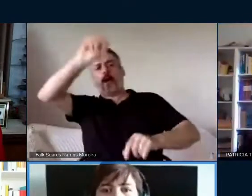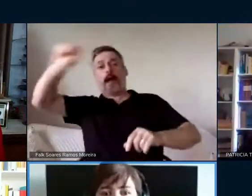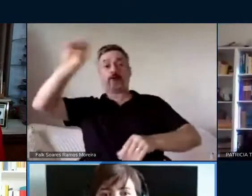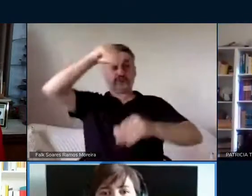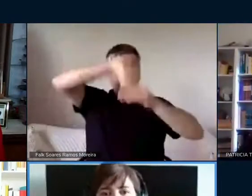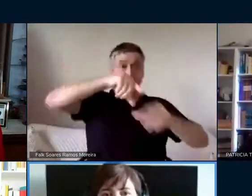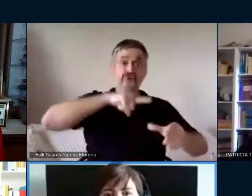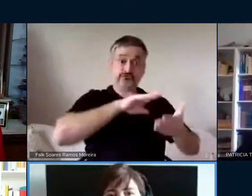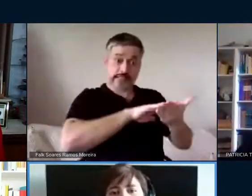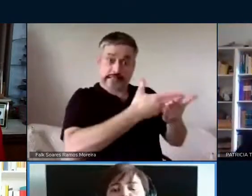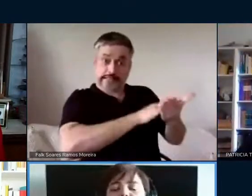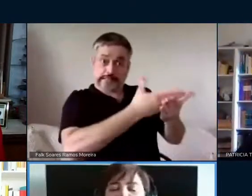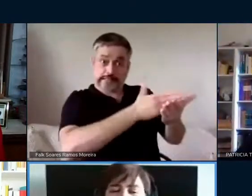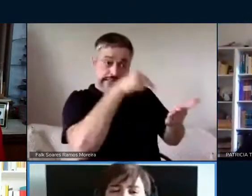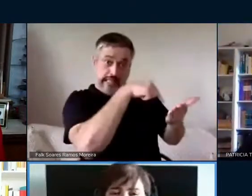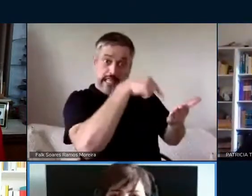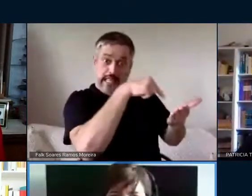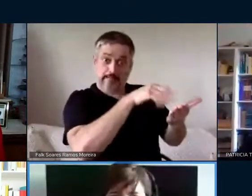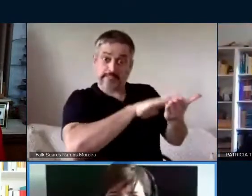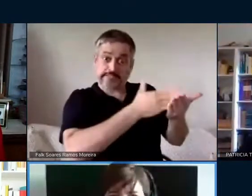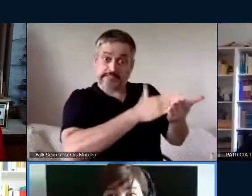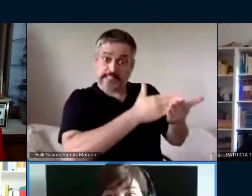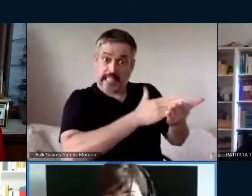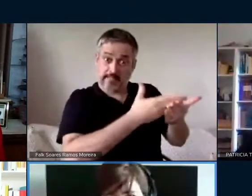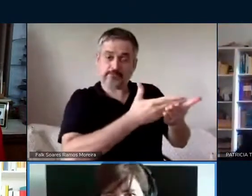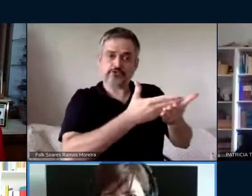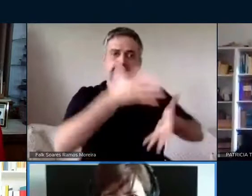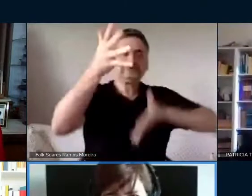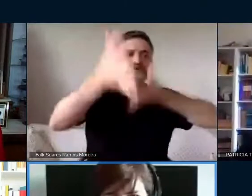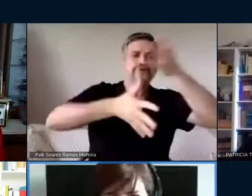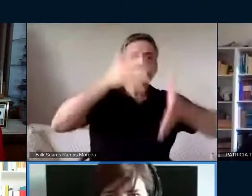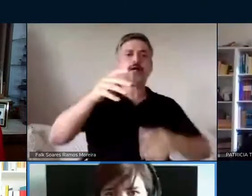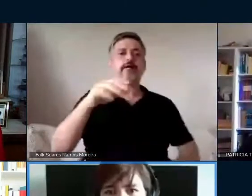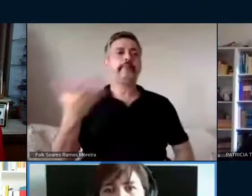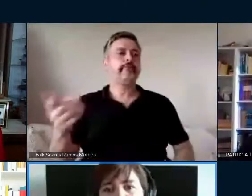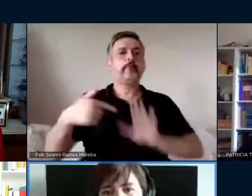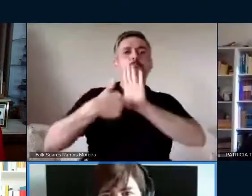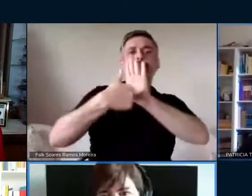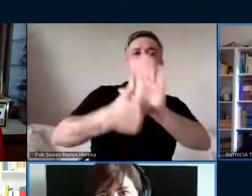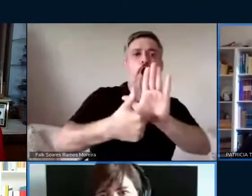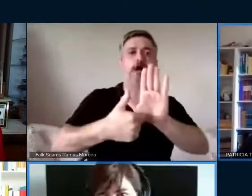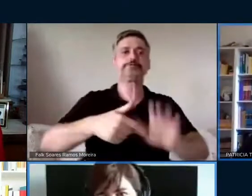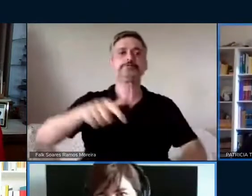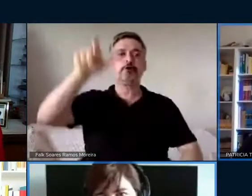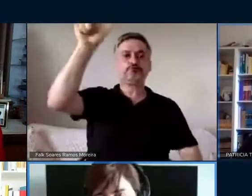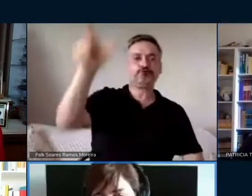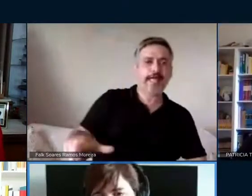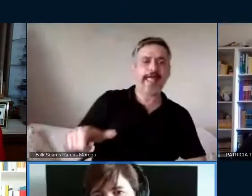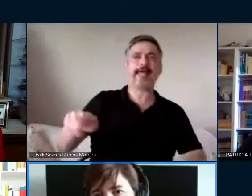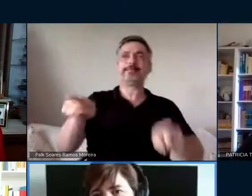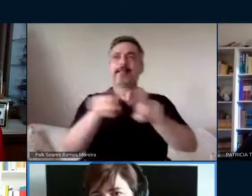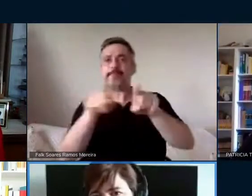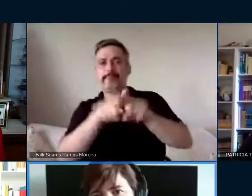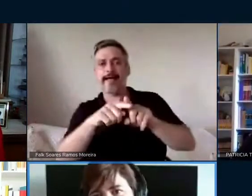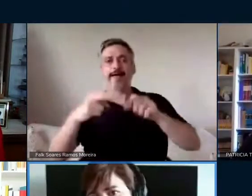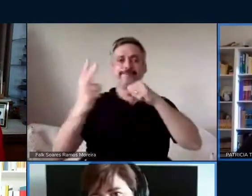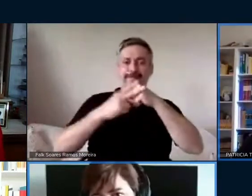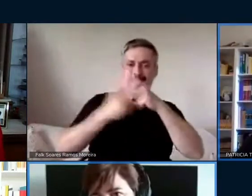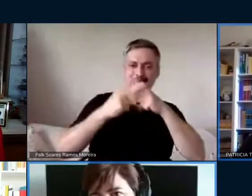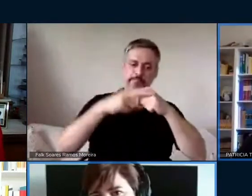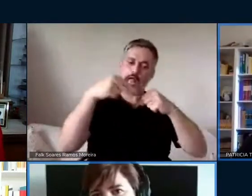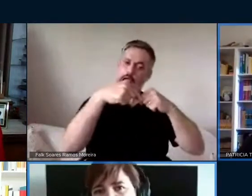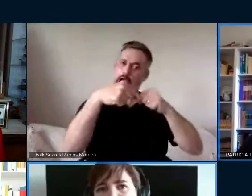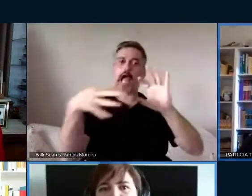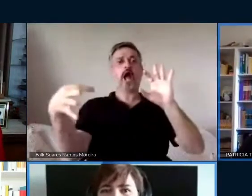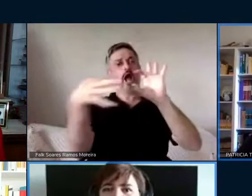Então, enquanto não passar por essa perspectiva da língua de sinais para uma língua portuguesa, não